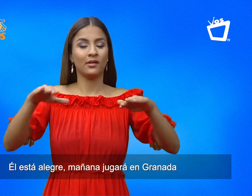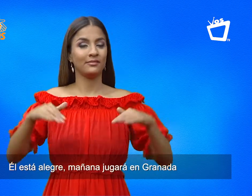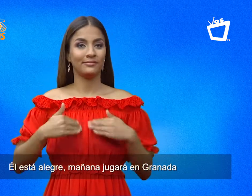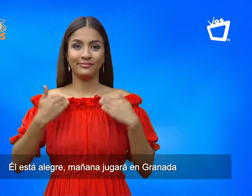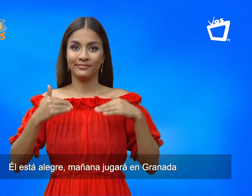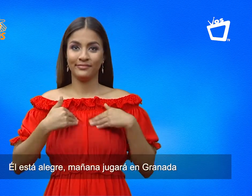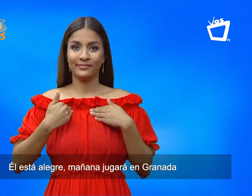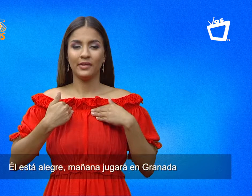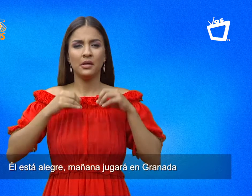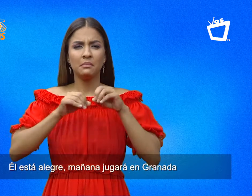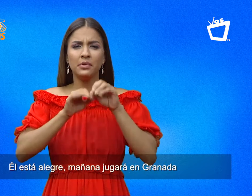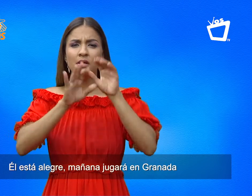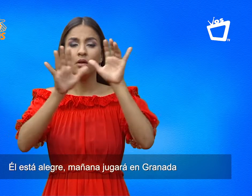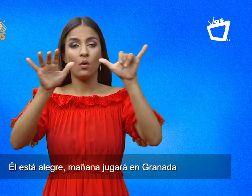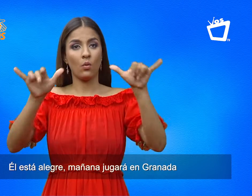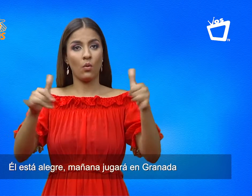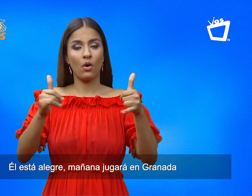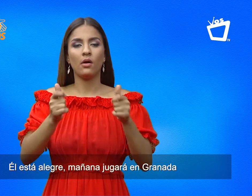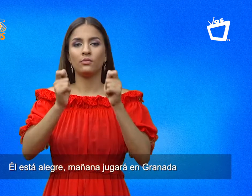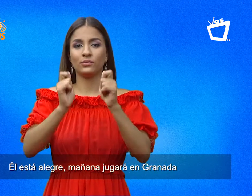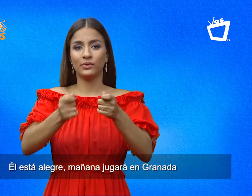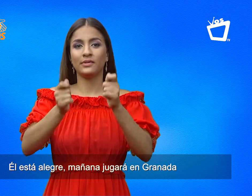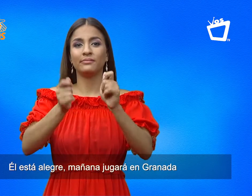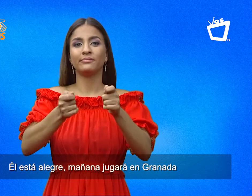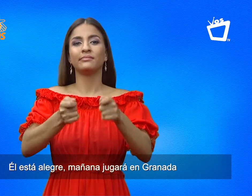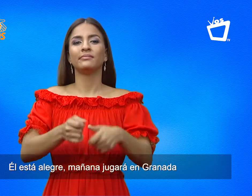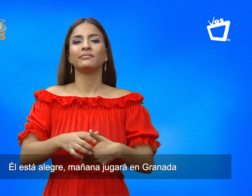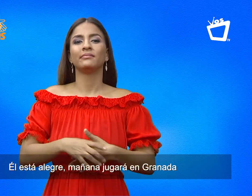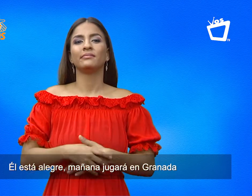en esta alegre mañana jugará en granada